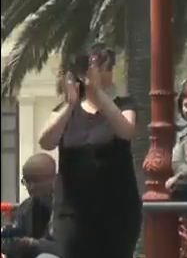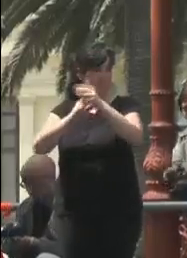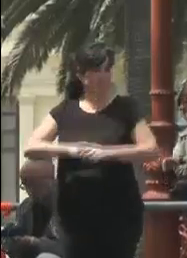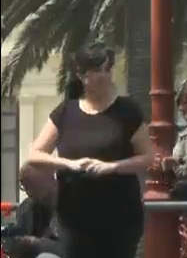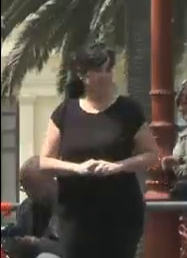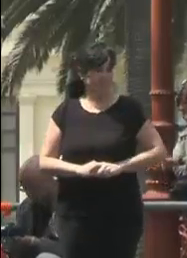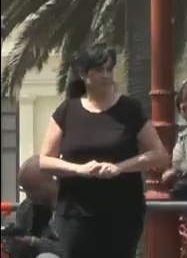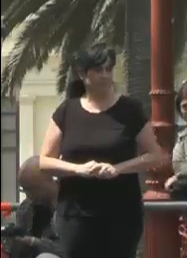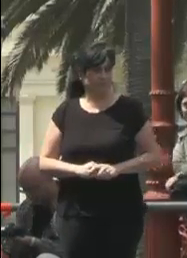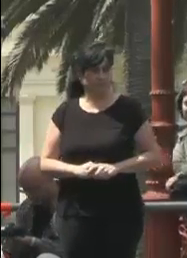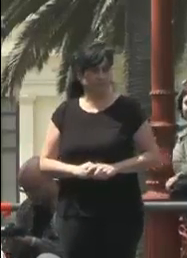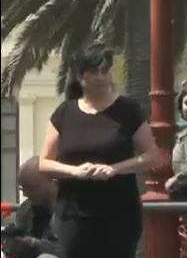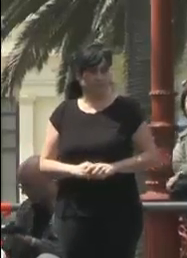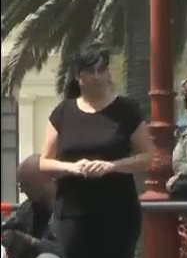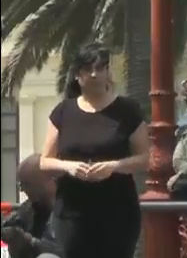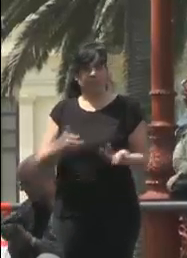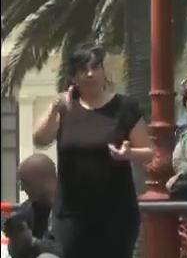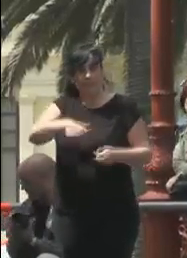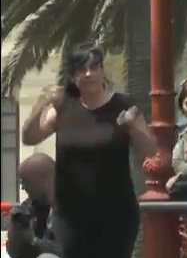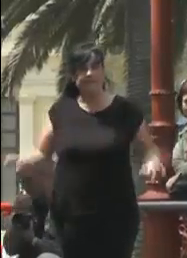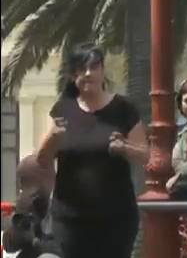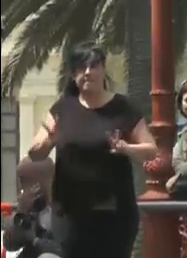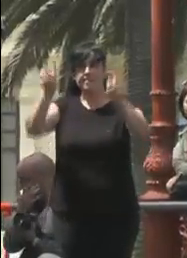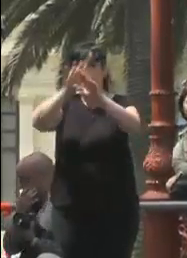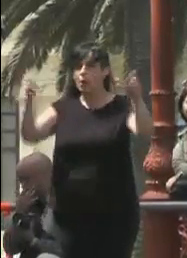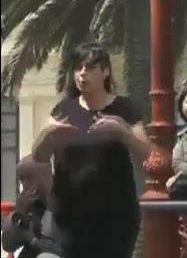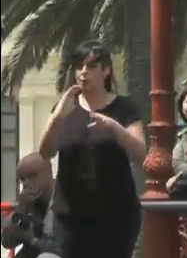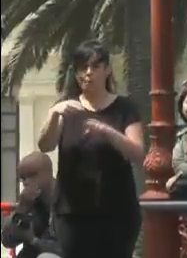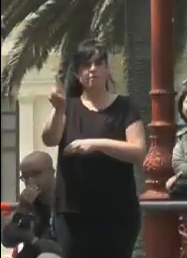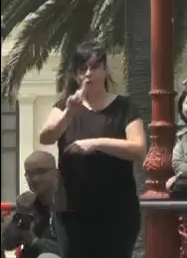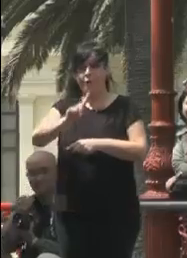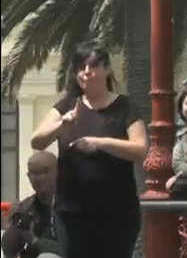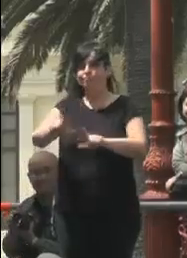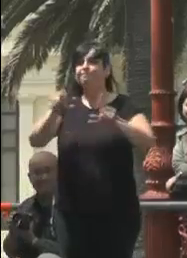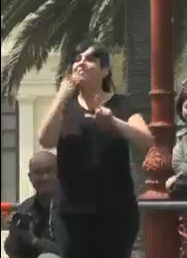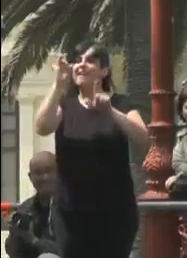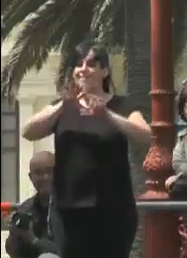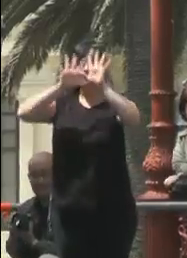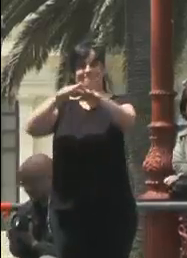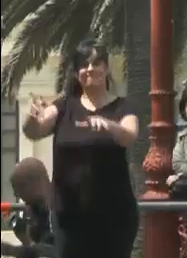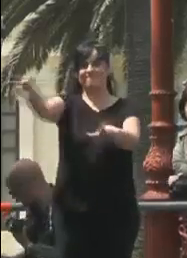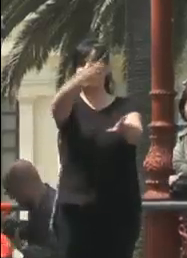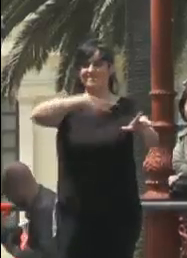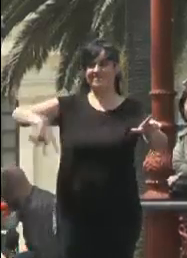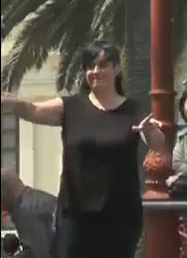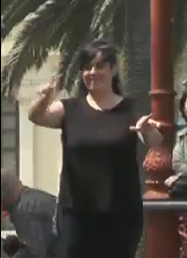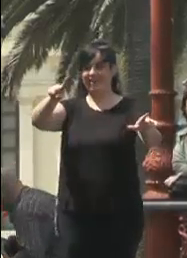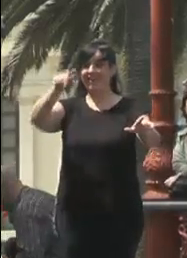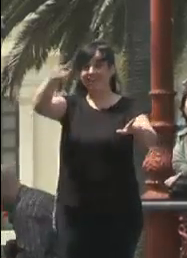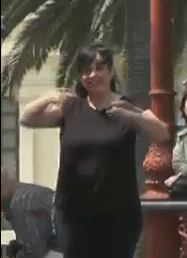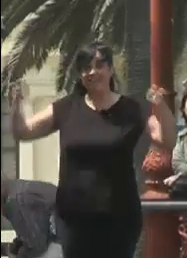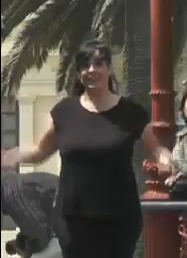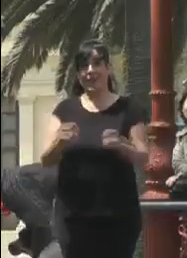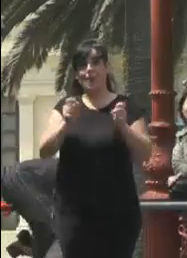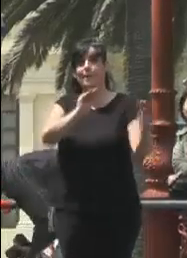Non é a campaña dos partidos políticos, é a campaña desta marea, de todos vós. Esta é a nosa